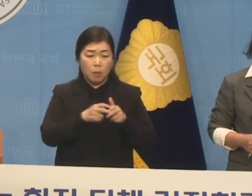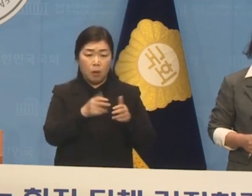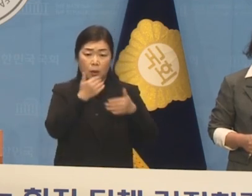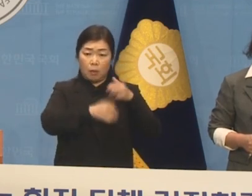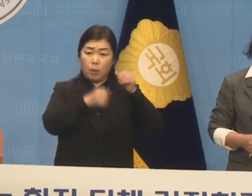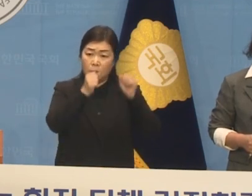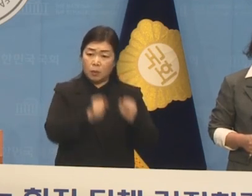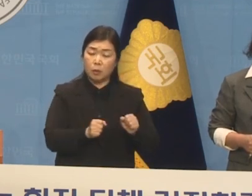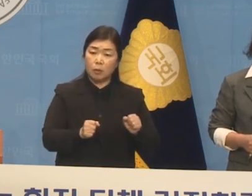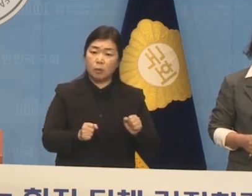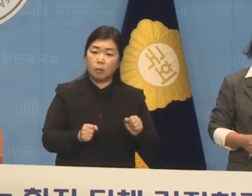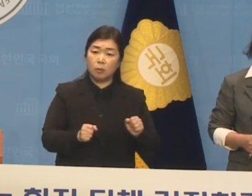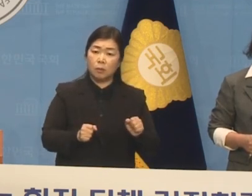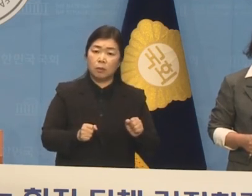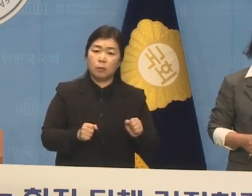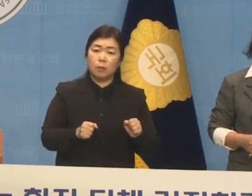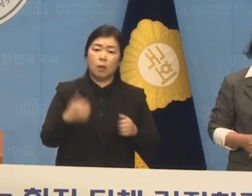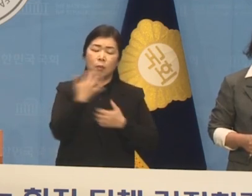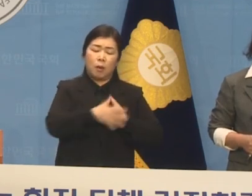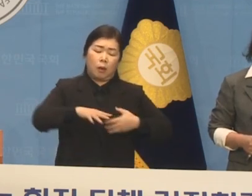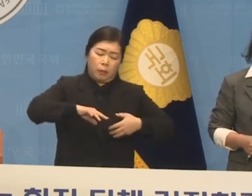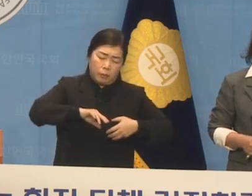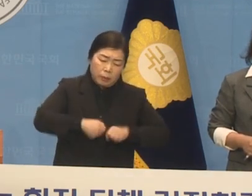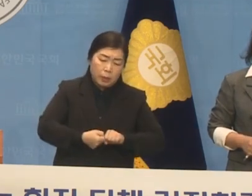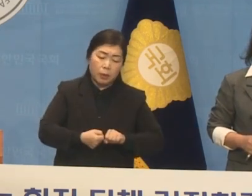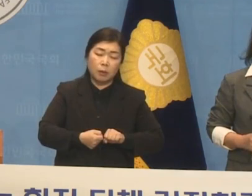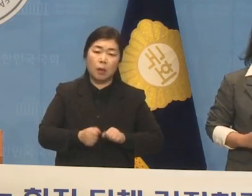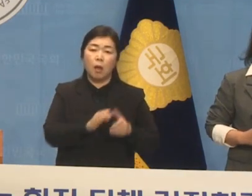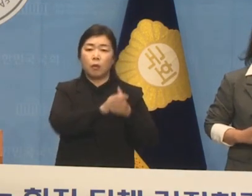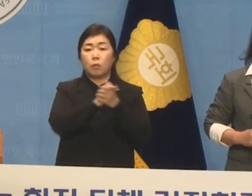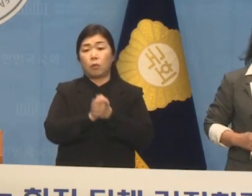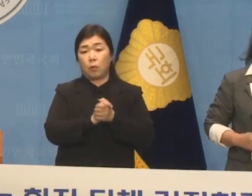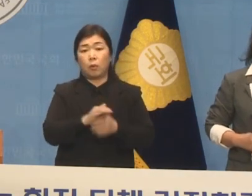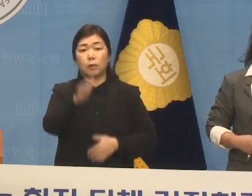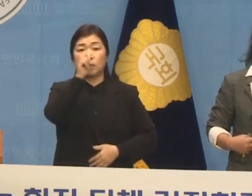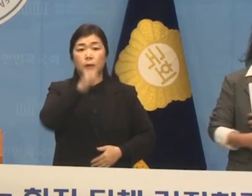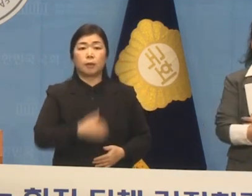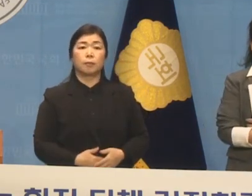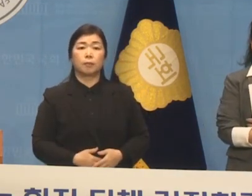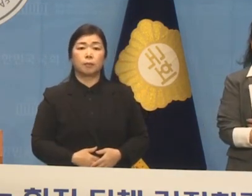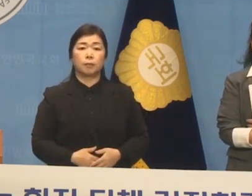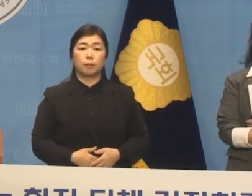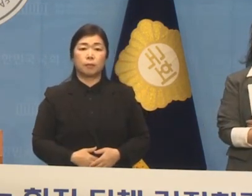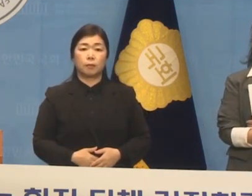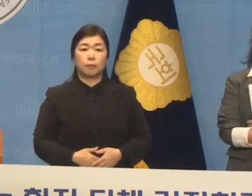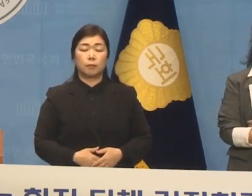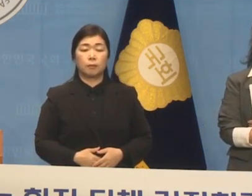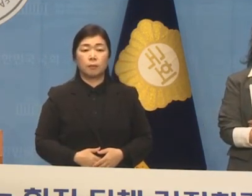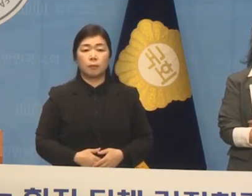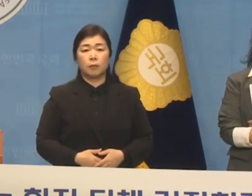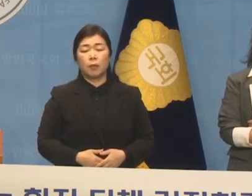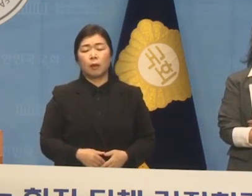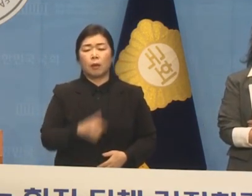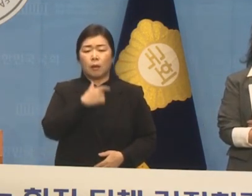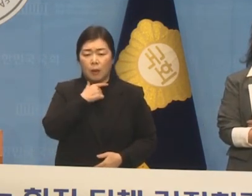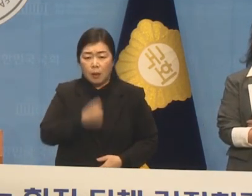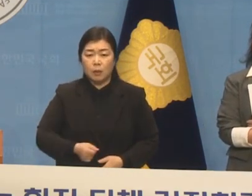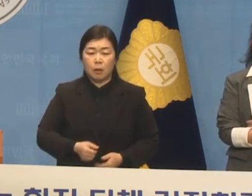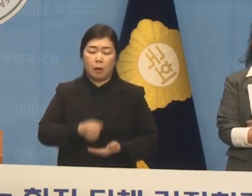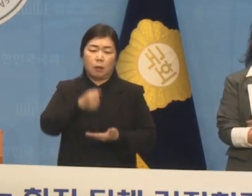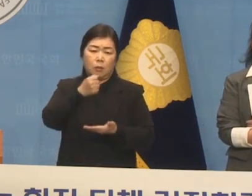남아서 탈진 위기에 다다르고 있는 동료가 있습니다. 이분들의 간절한